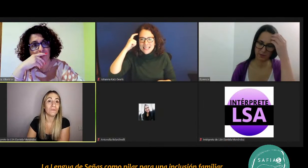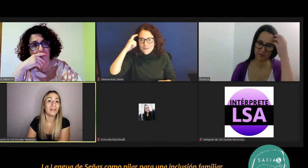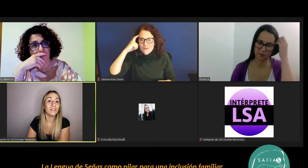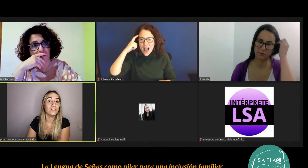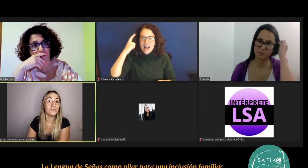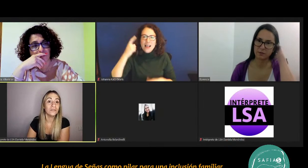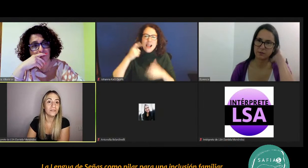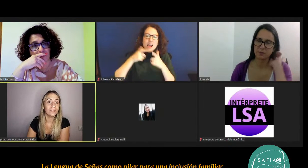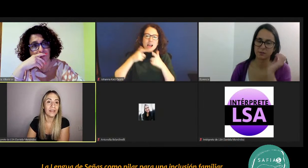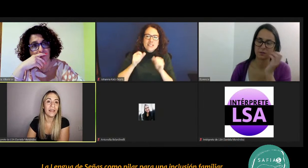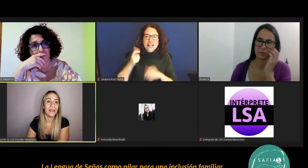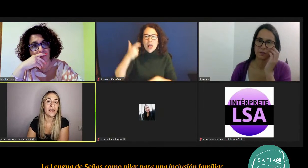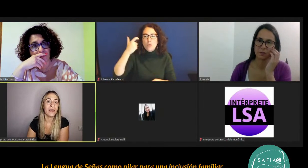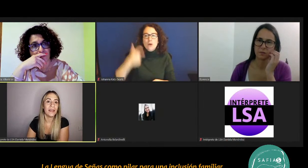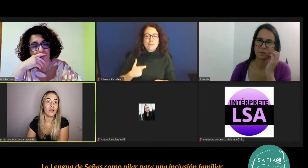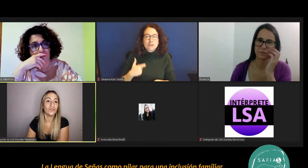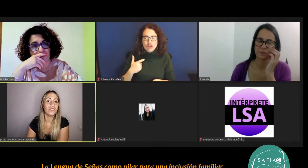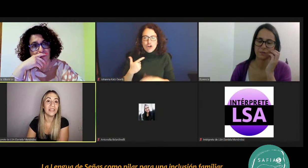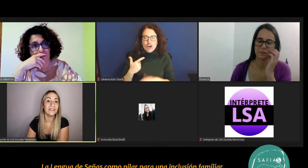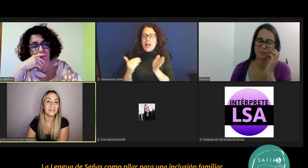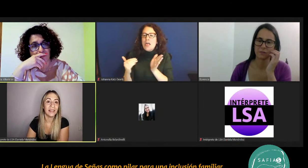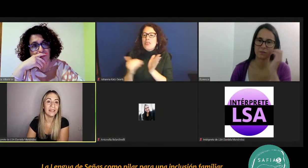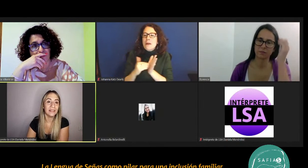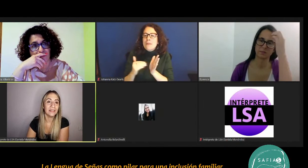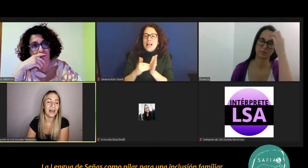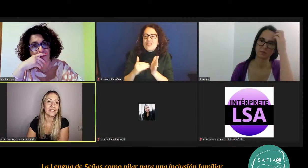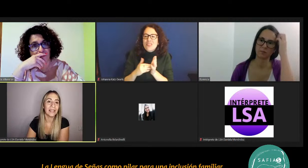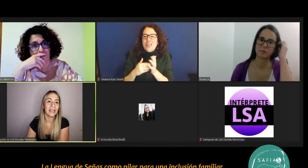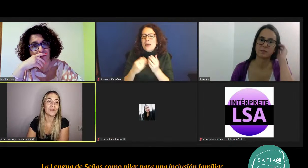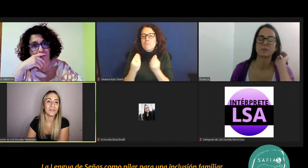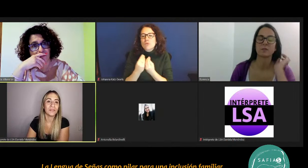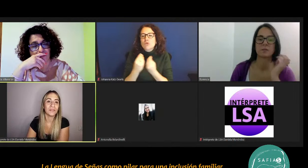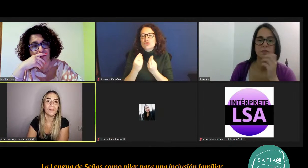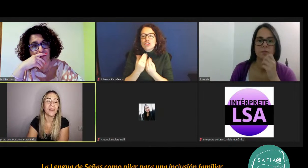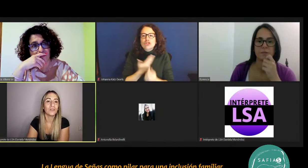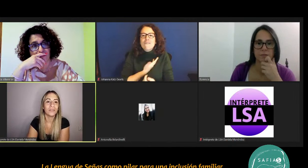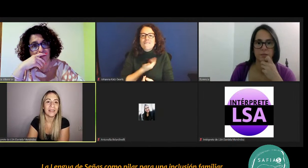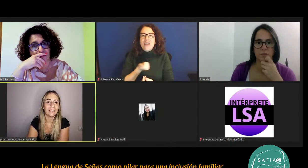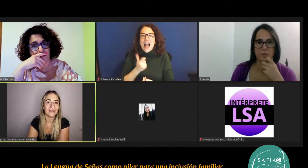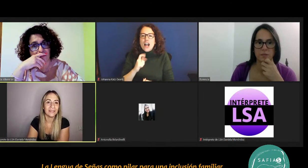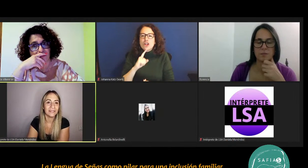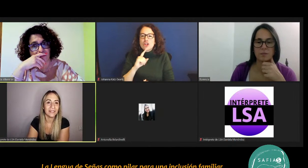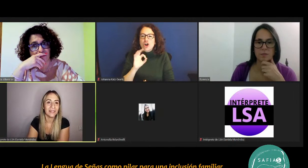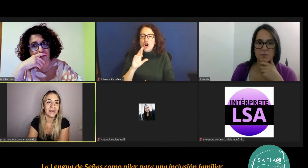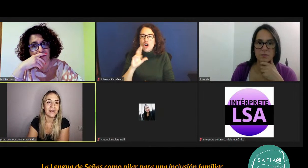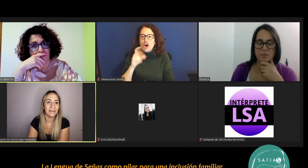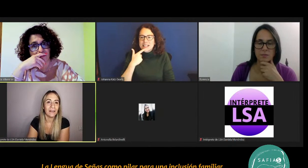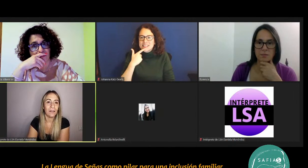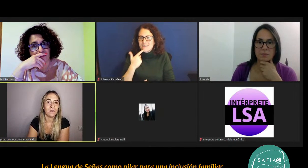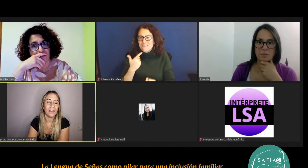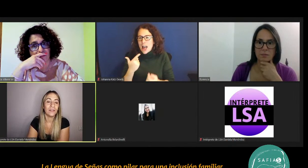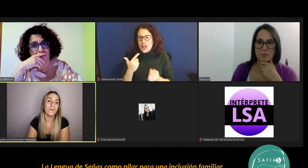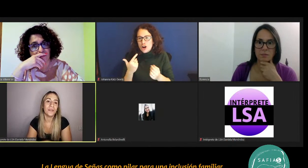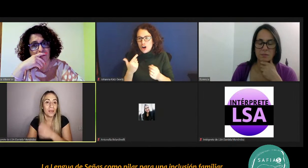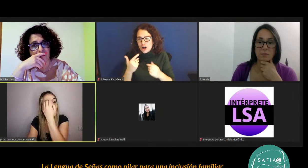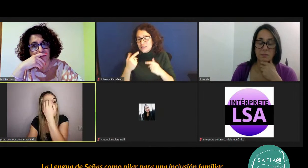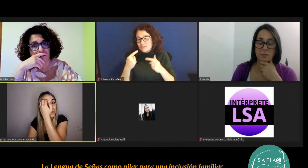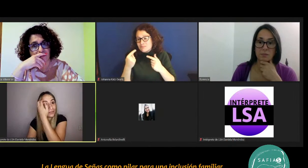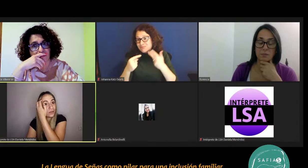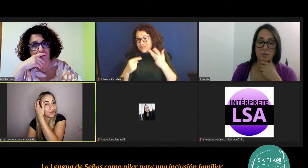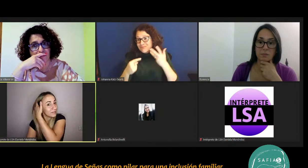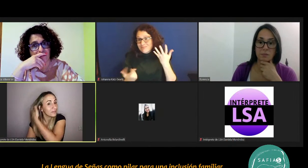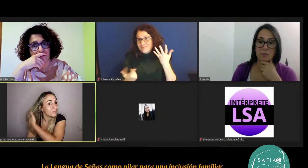La formación de conciencia hace que la persona pueda encontrarse, ¿sí? Esto depende de